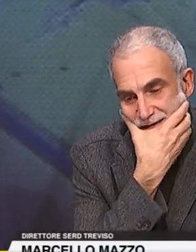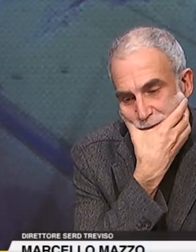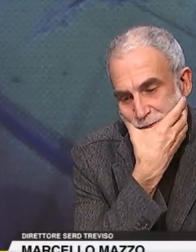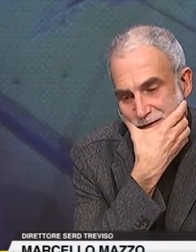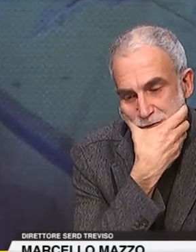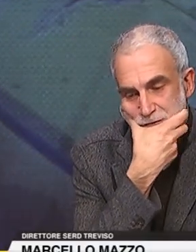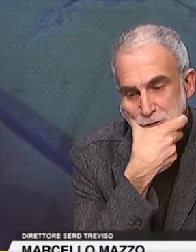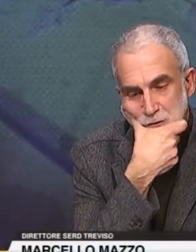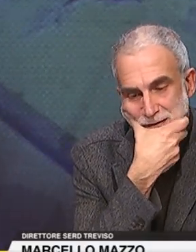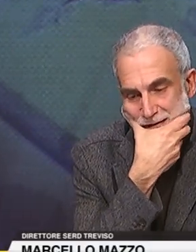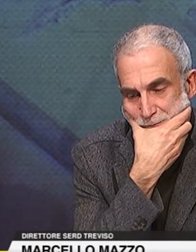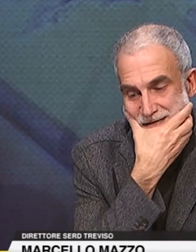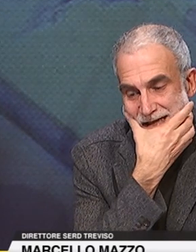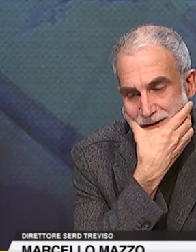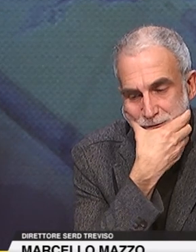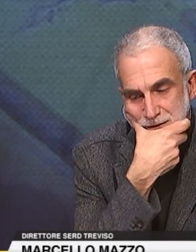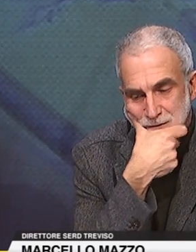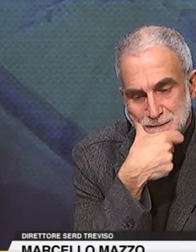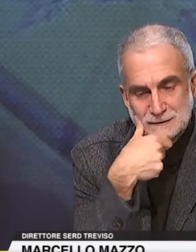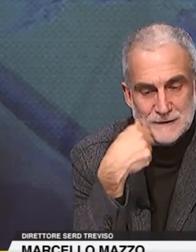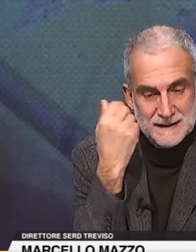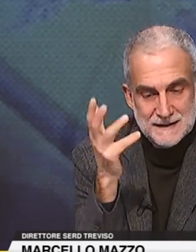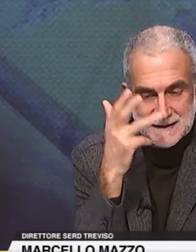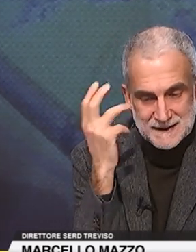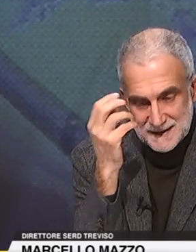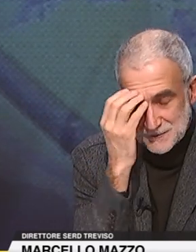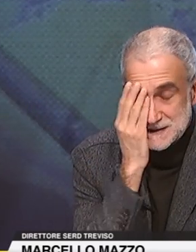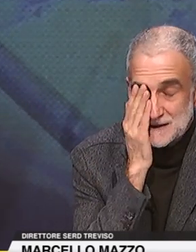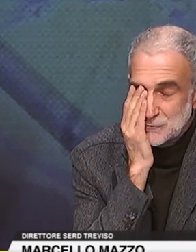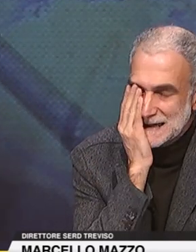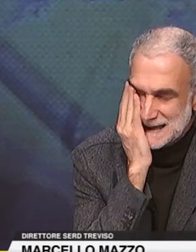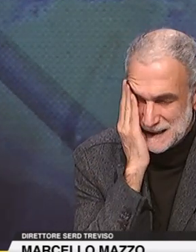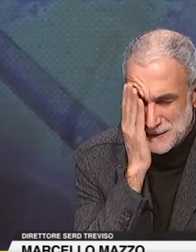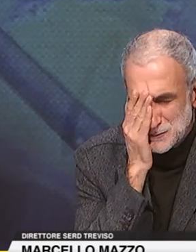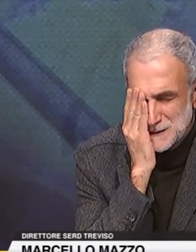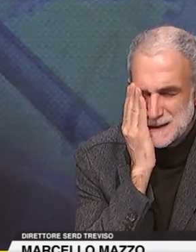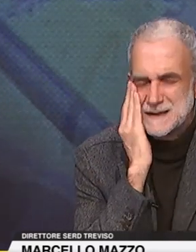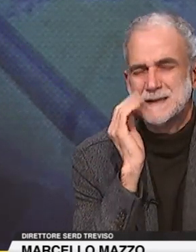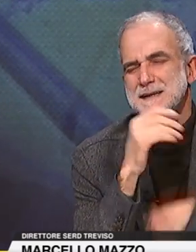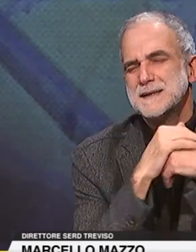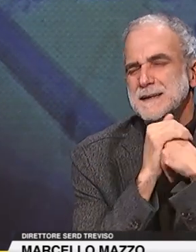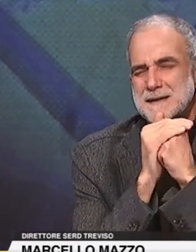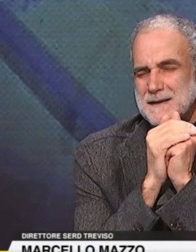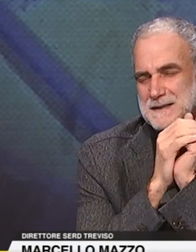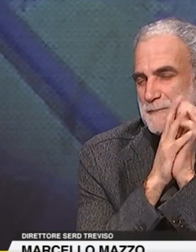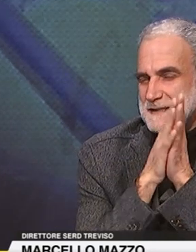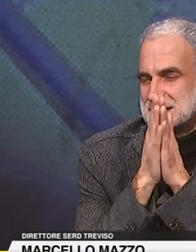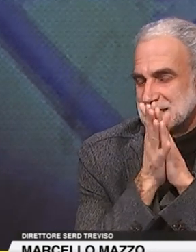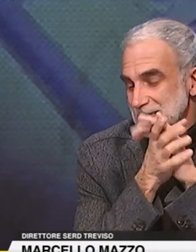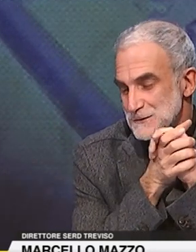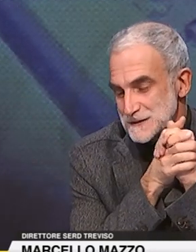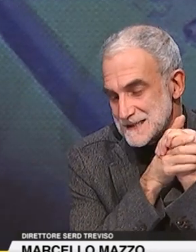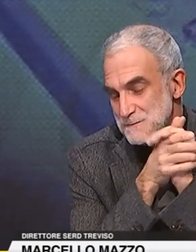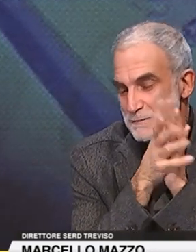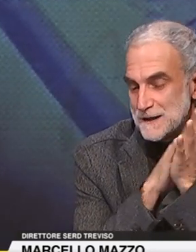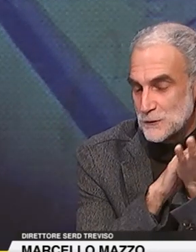vada detto, insomma, le cose un po' come stanno, ecco, rispetto a così alla vulgata, per cui si pensa che ci siano